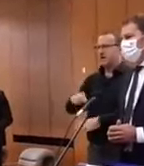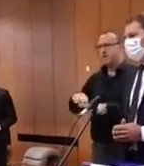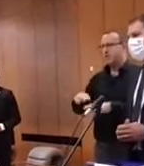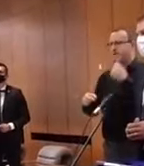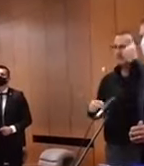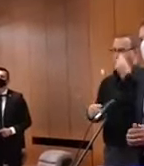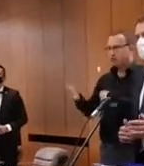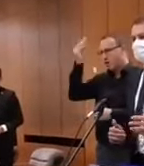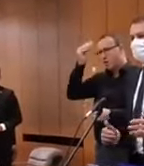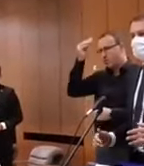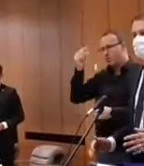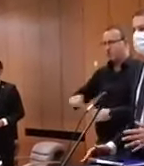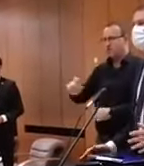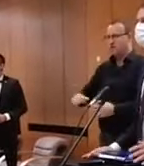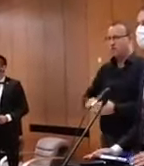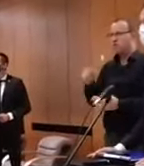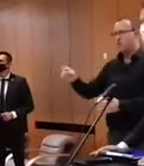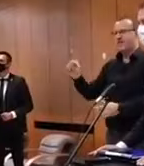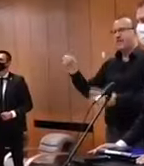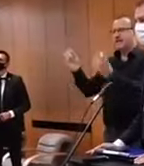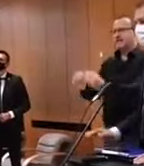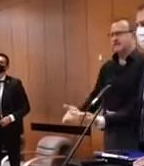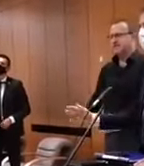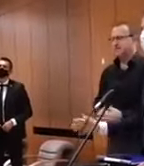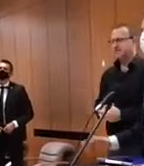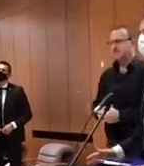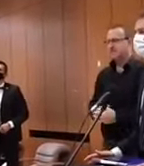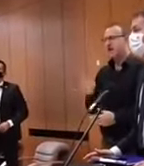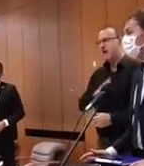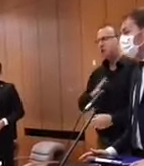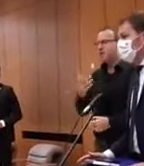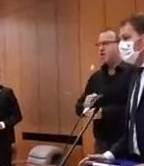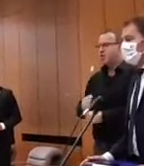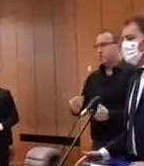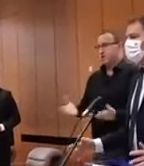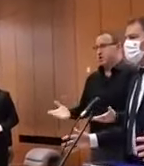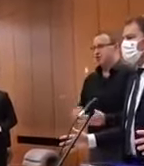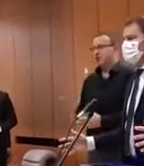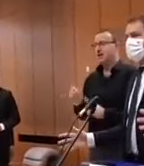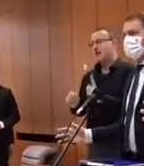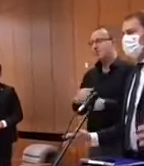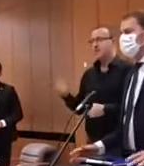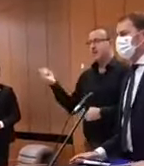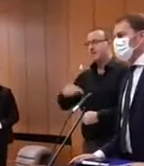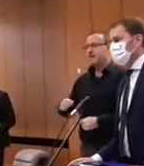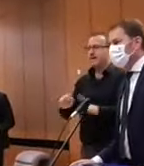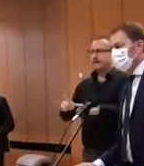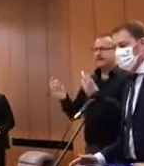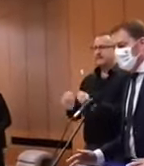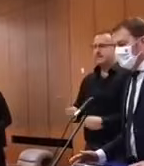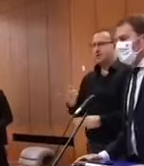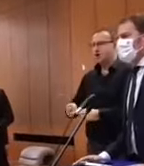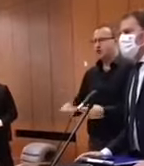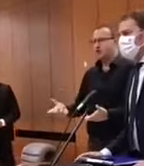nejaké hlúpe dôvody, že to je nesystémové a radšej teda nerobme nič, kým niekto nepríde s neviem, akým systémovým